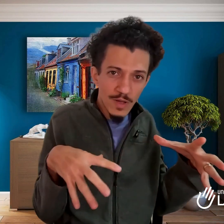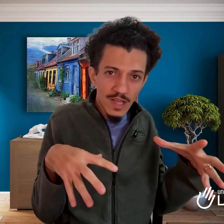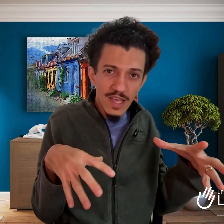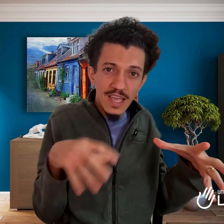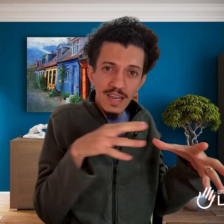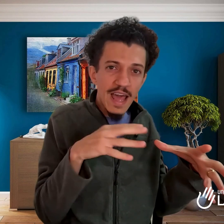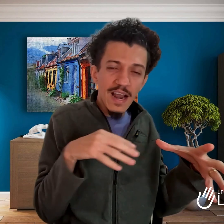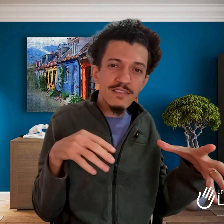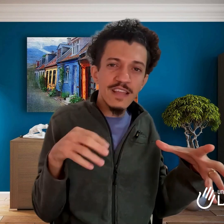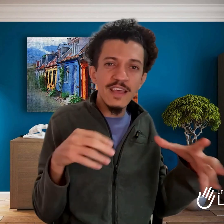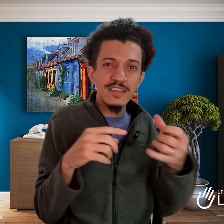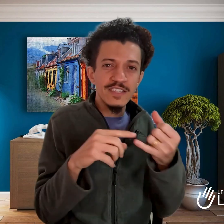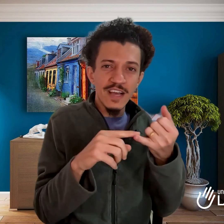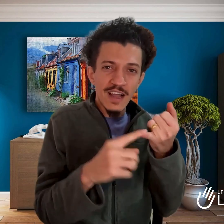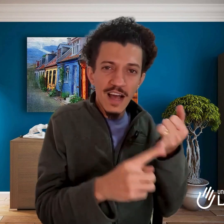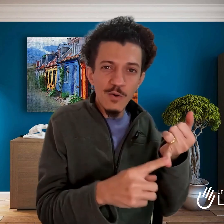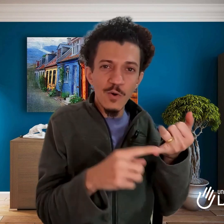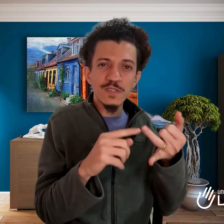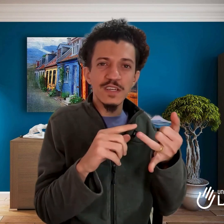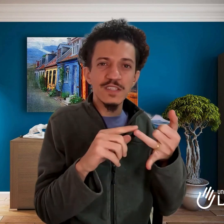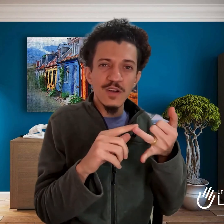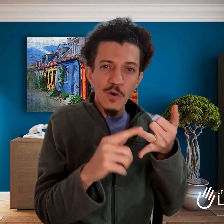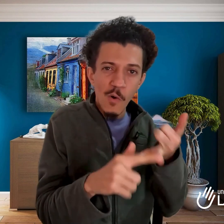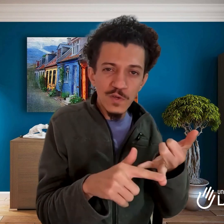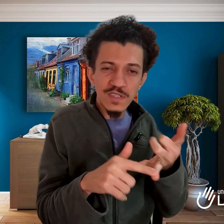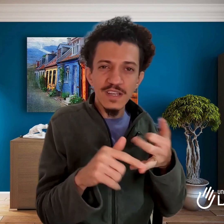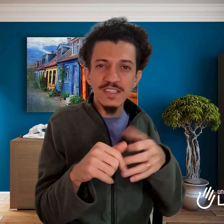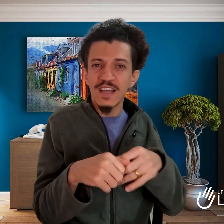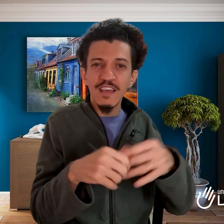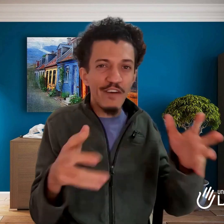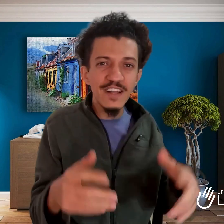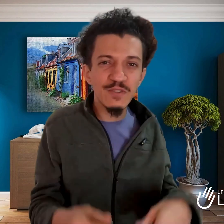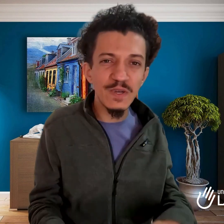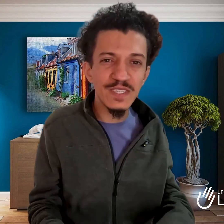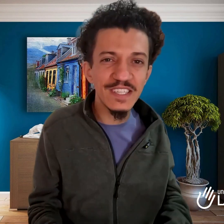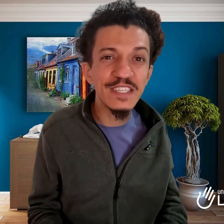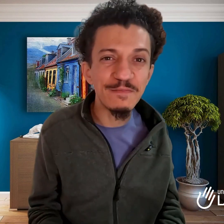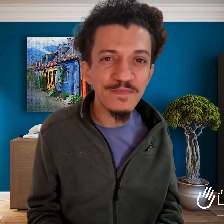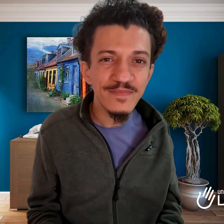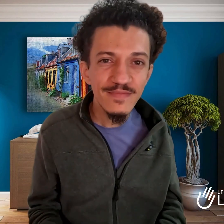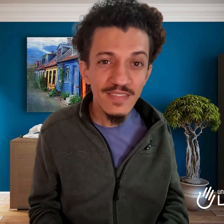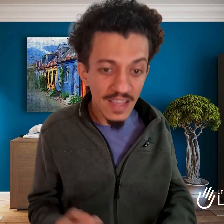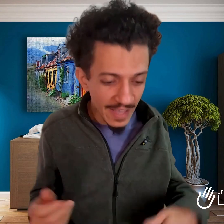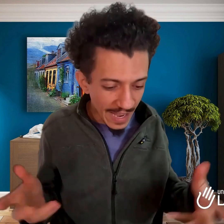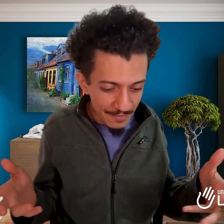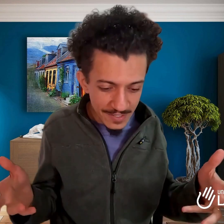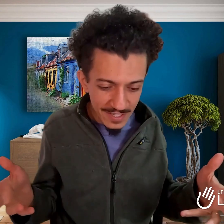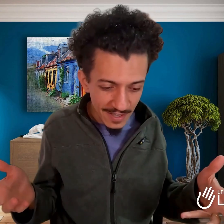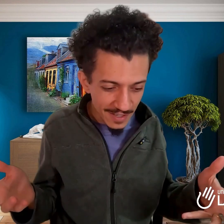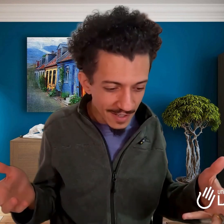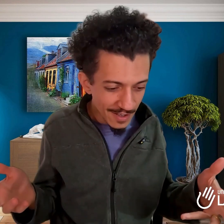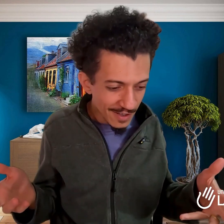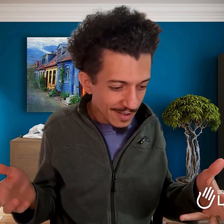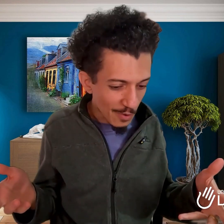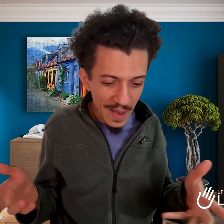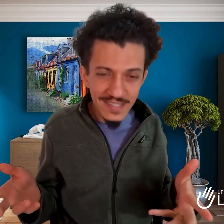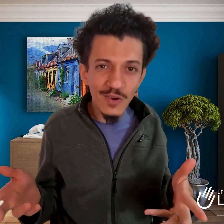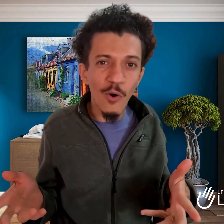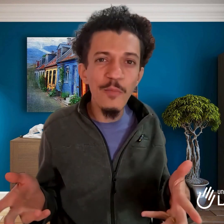E nela tinha lagostas, ostras e várias coisas assim. E aí ele ficou assim, como é que se come isso